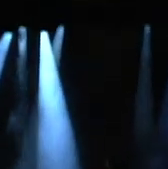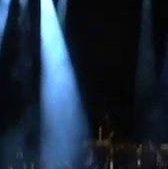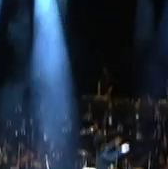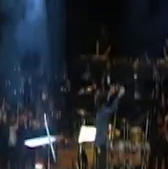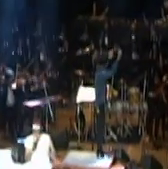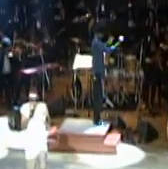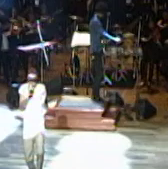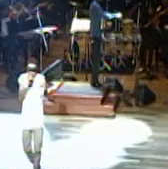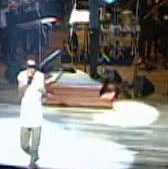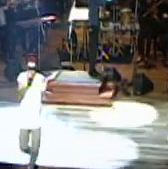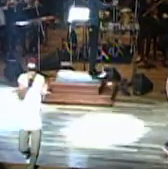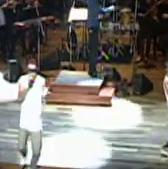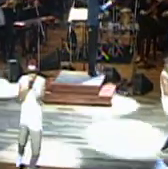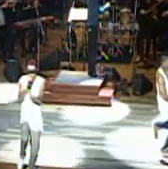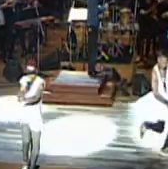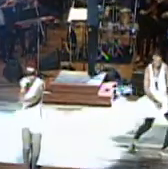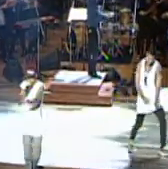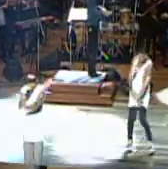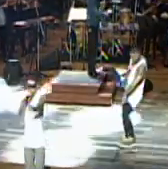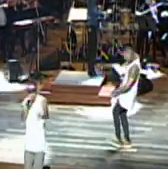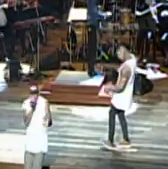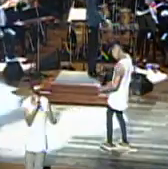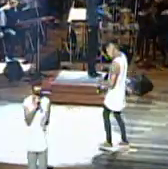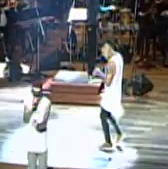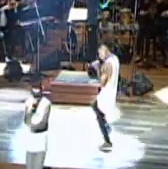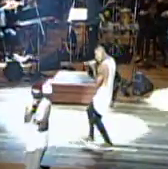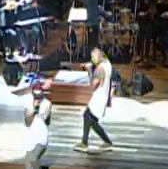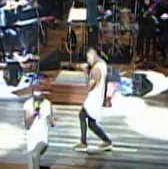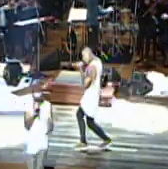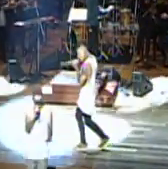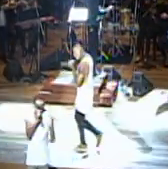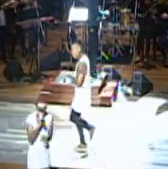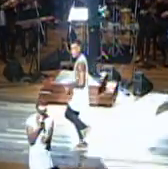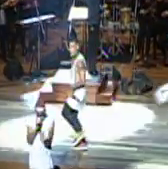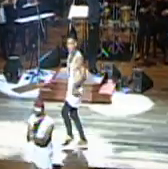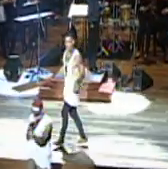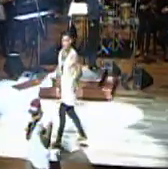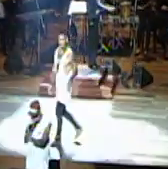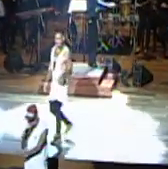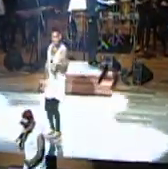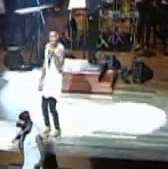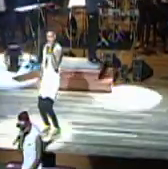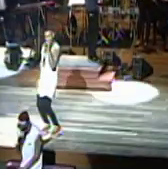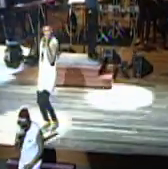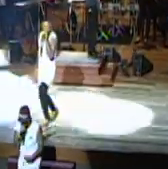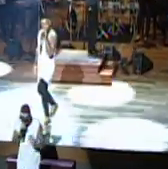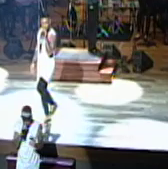en esta empresa musical nos definimos como autóctonos, cómo no. Gracias al hip